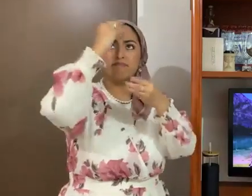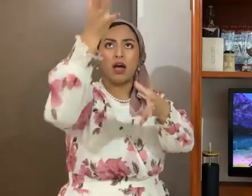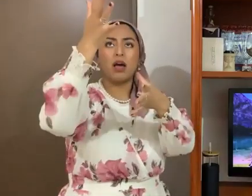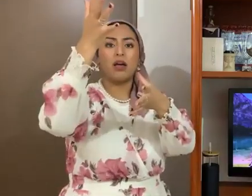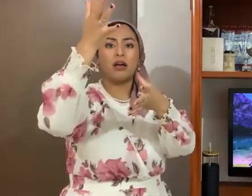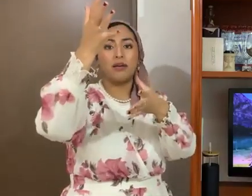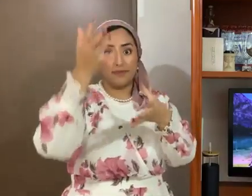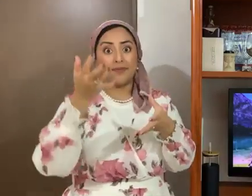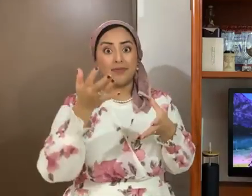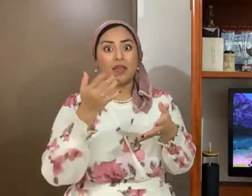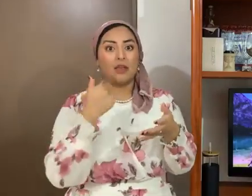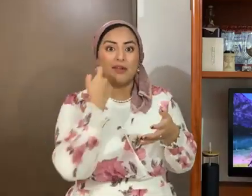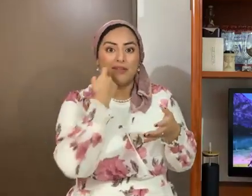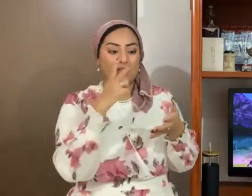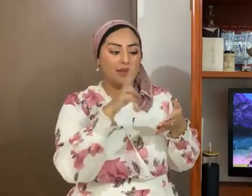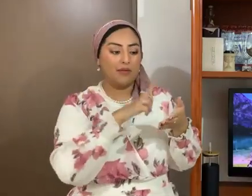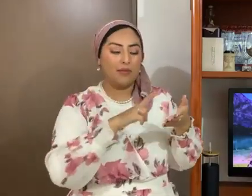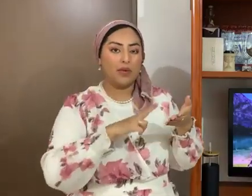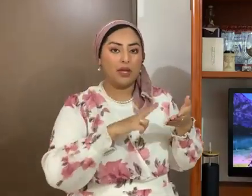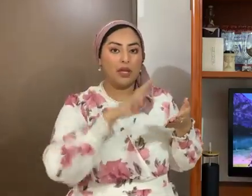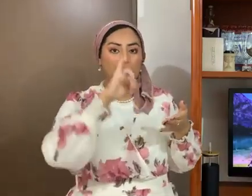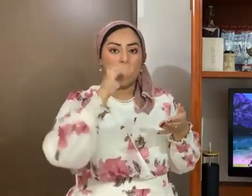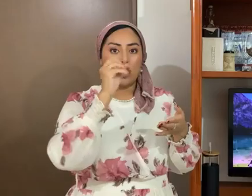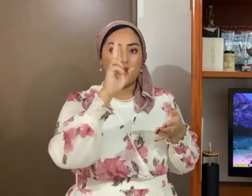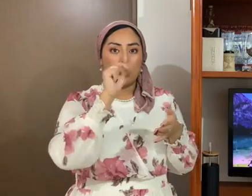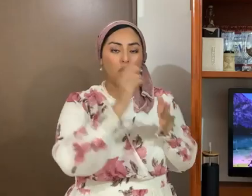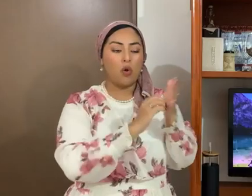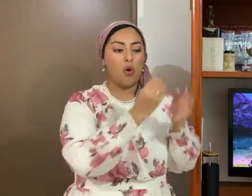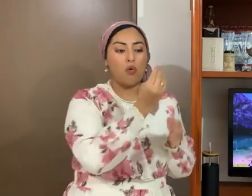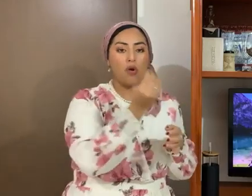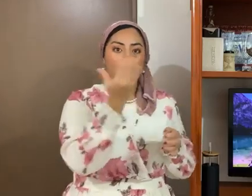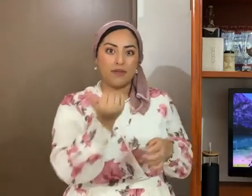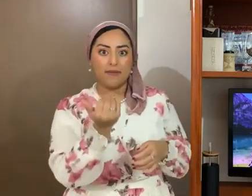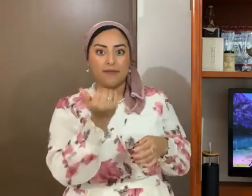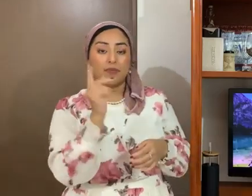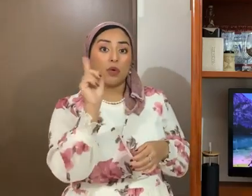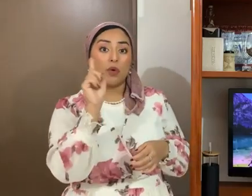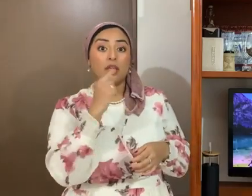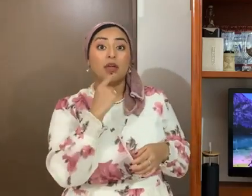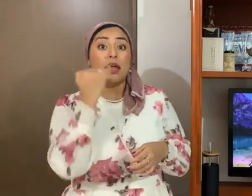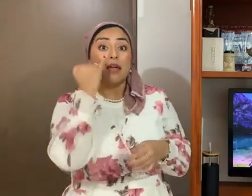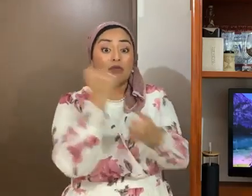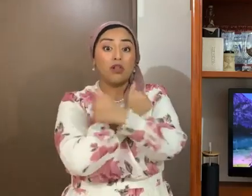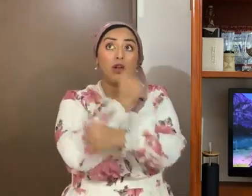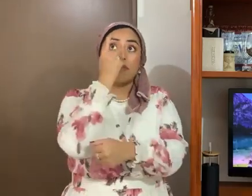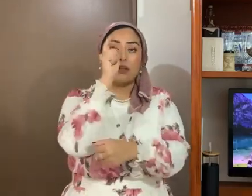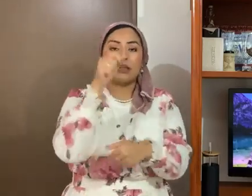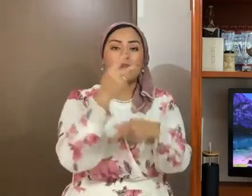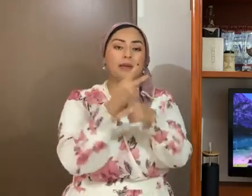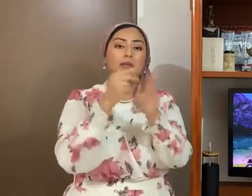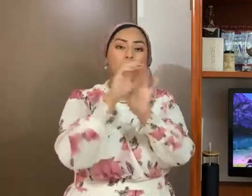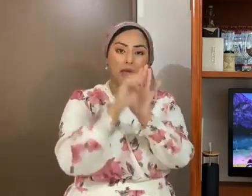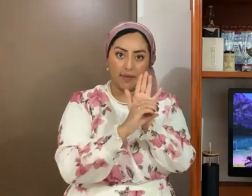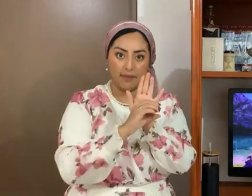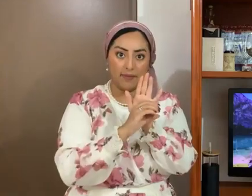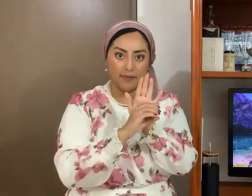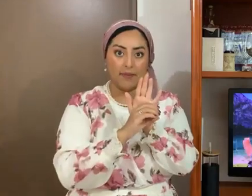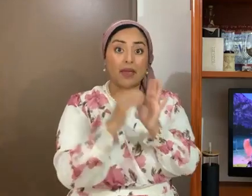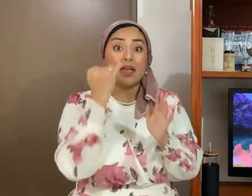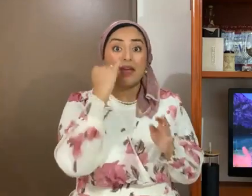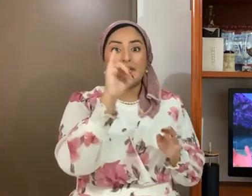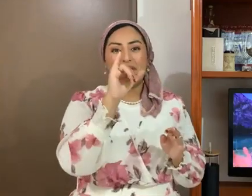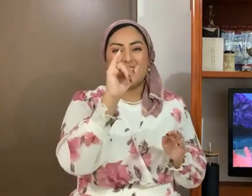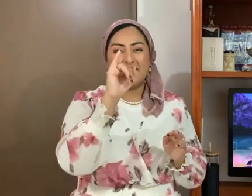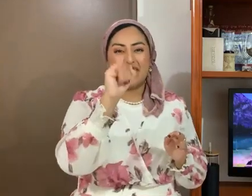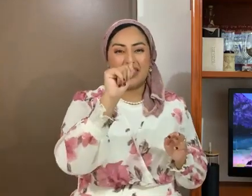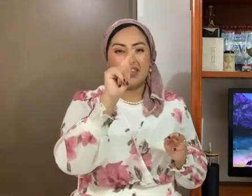obedecerlo. Por eso leímos Juan 14:15, amén, en donde dice que si lo amamos debemos guardar sus mandamientos. Si Yetro hubiera